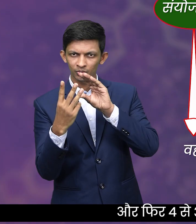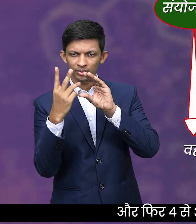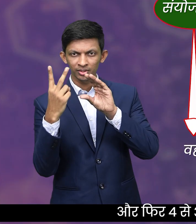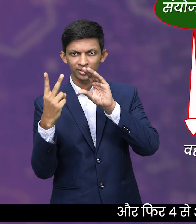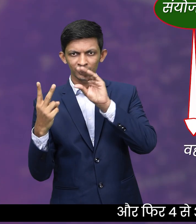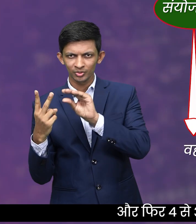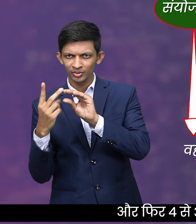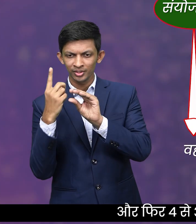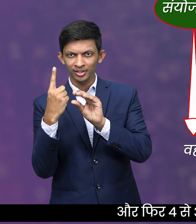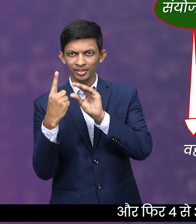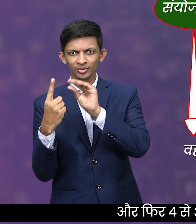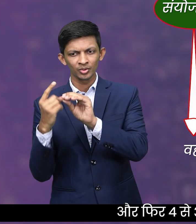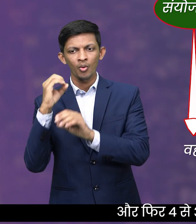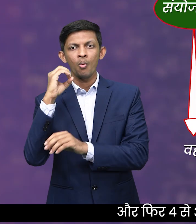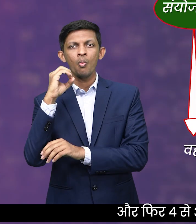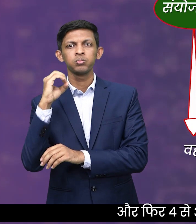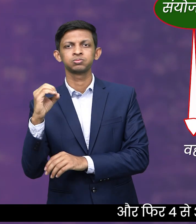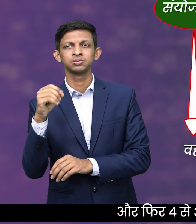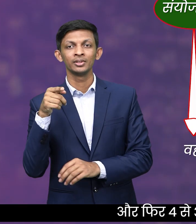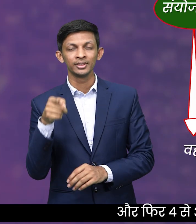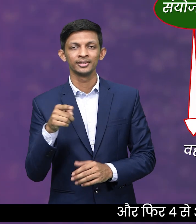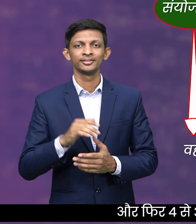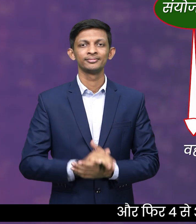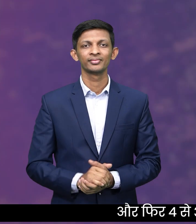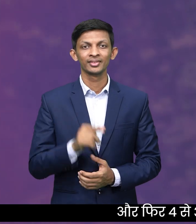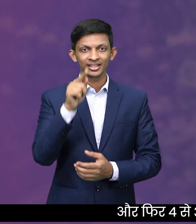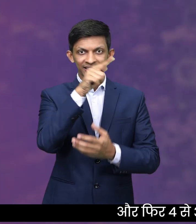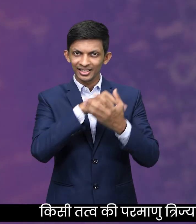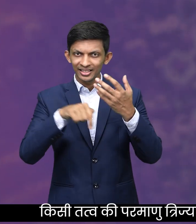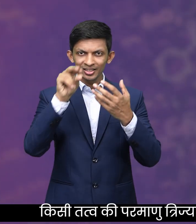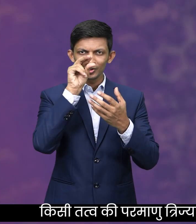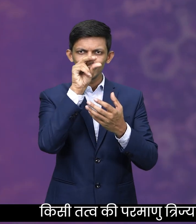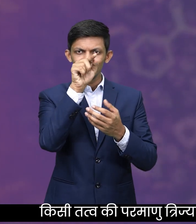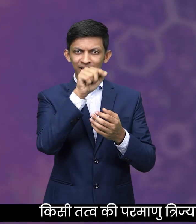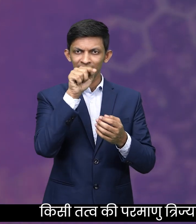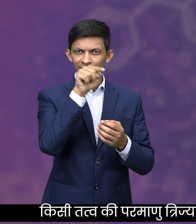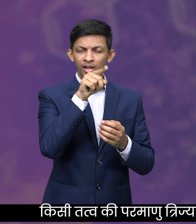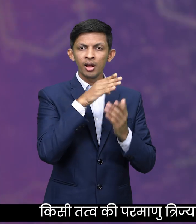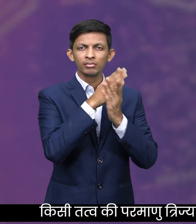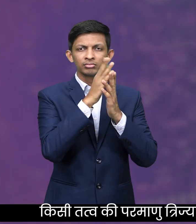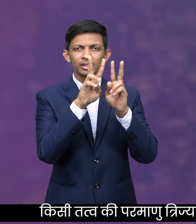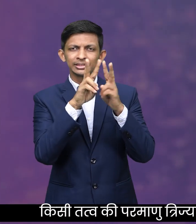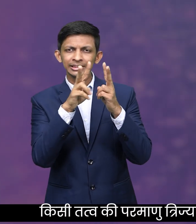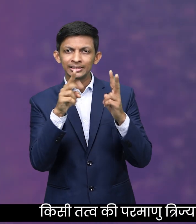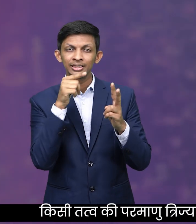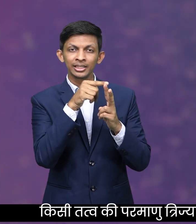2 से 1 से 0 तक घट जाती है। किसी तत्व की परमाणु त्रिज्या